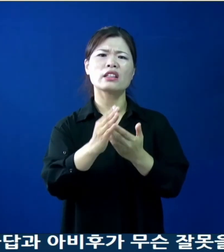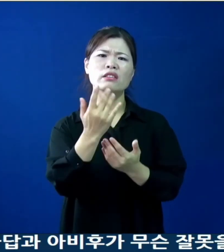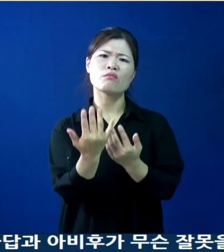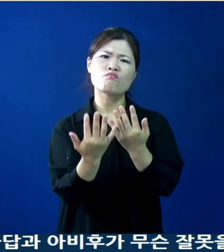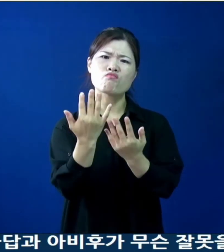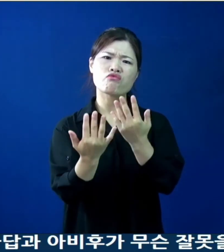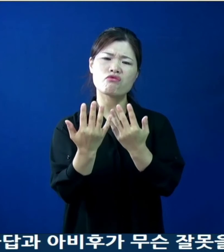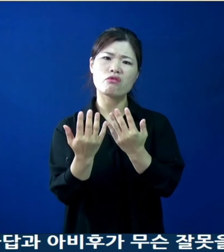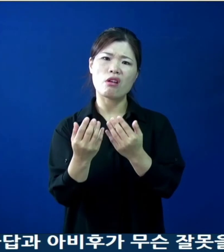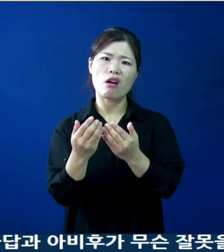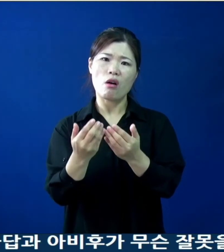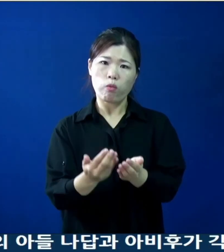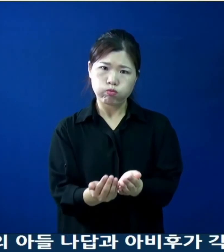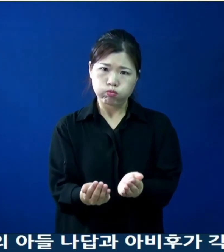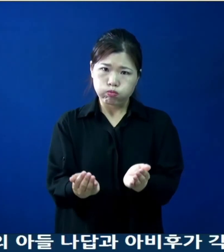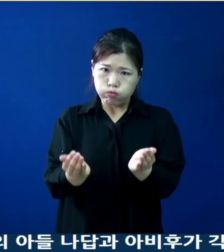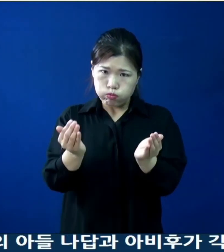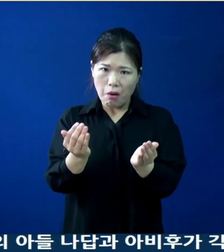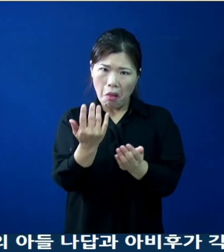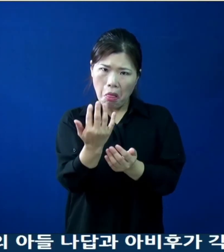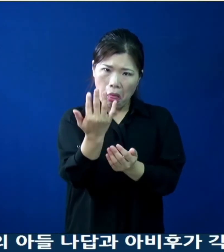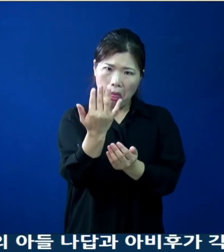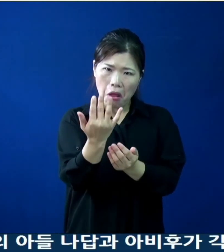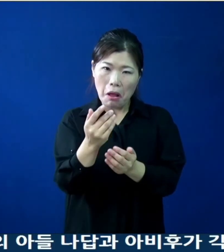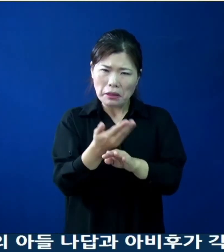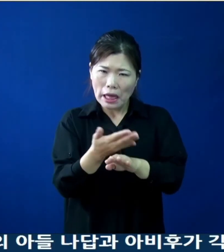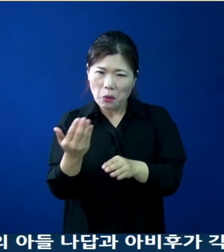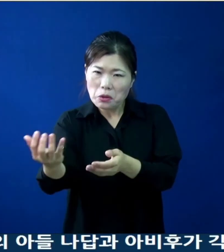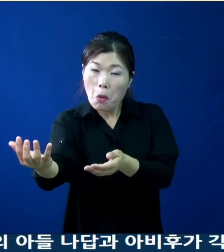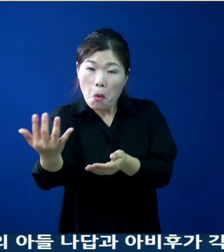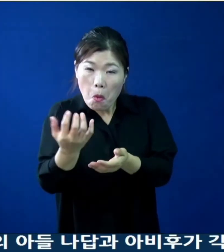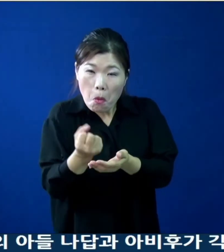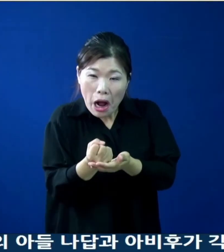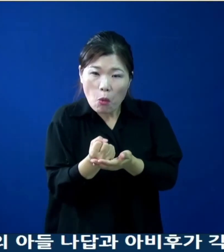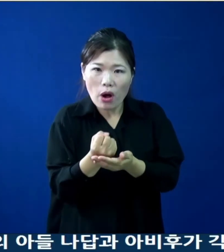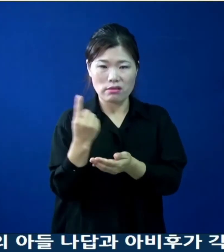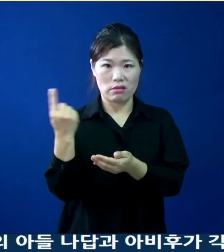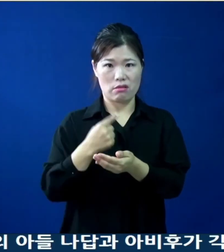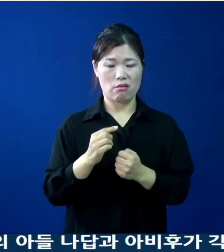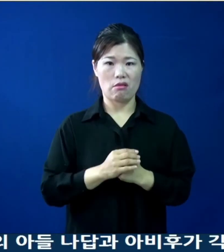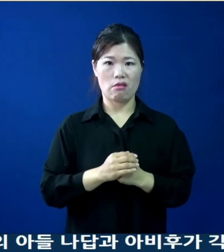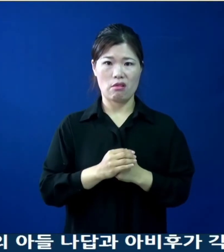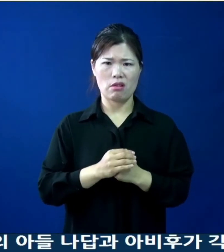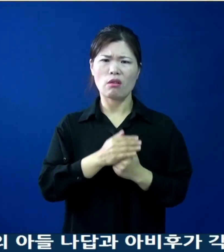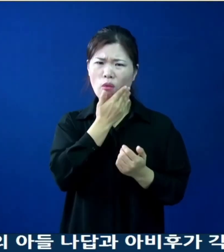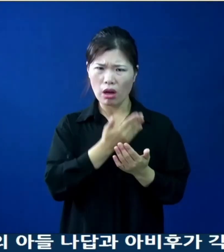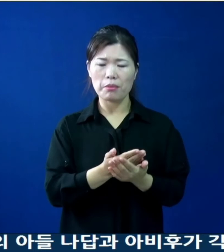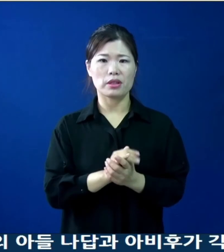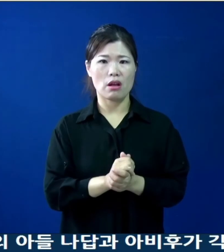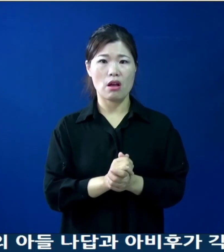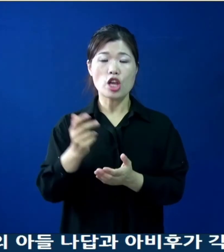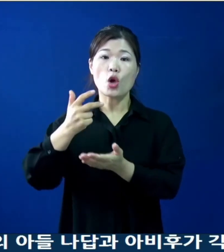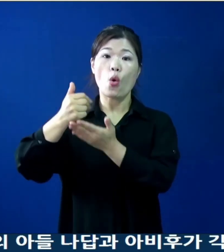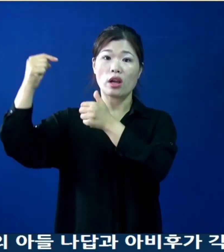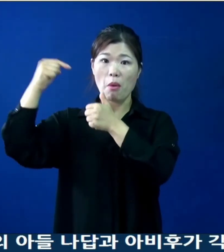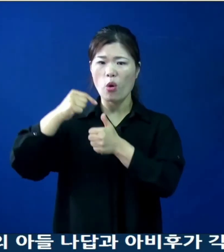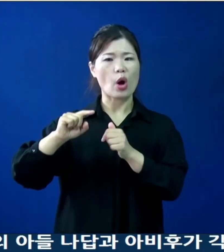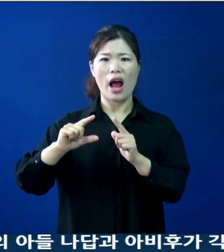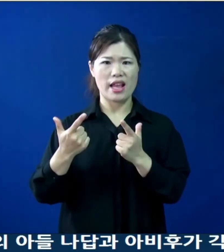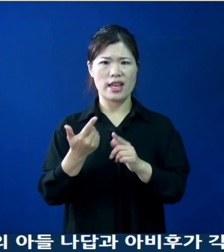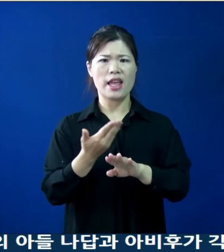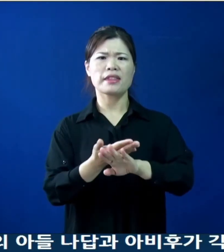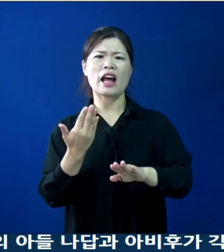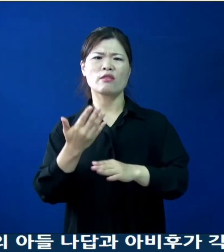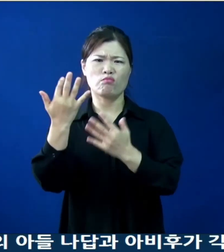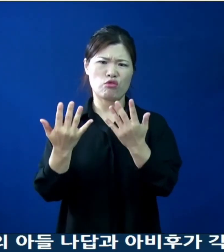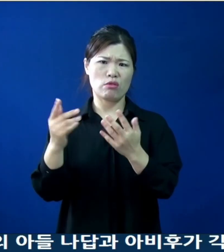담아. 이게 문제의 핵심입니다. 여호와께서 명령하지 아니한 다른 불, 그러니까